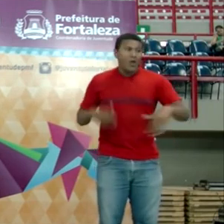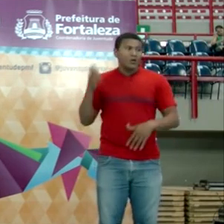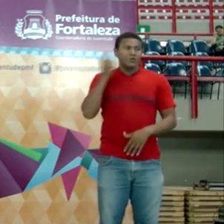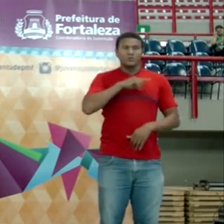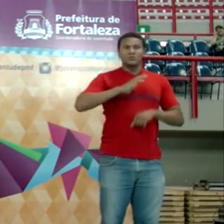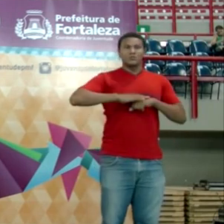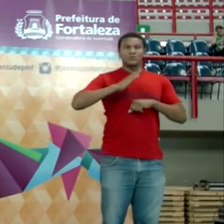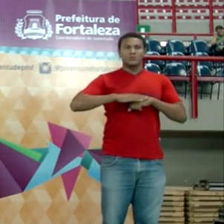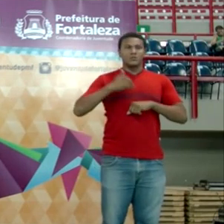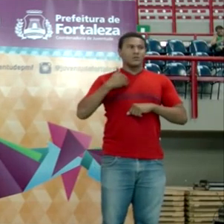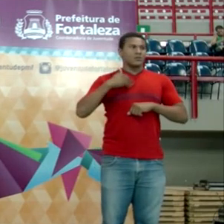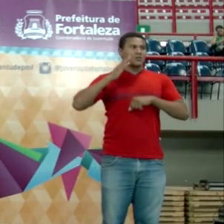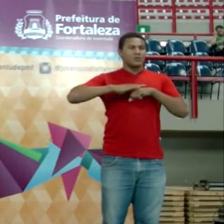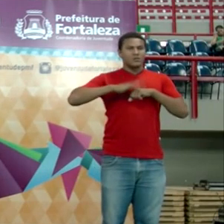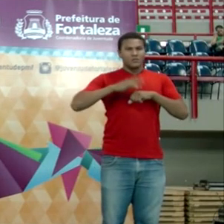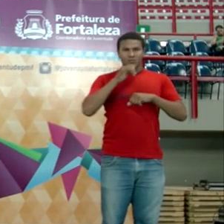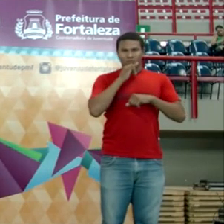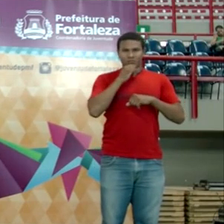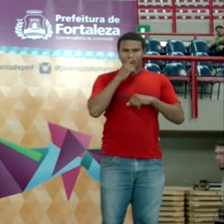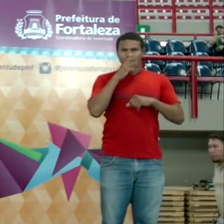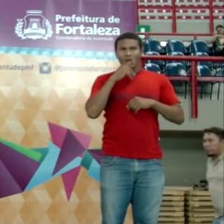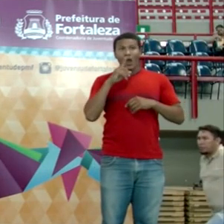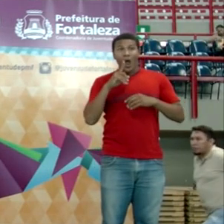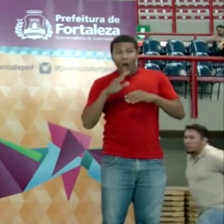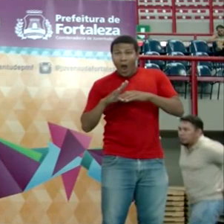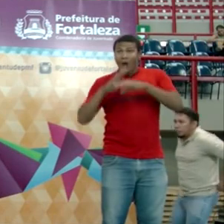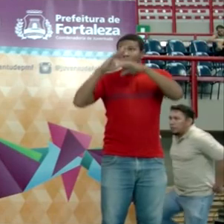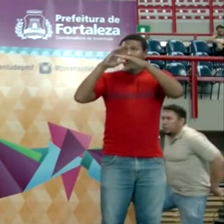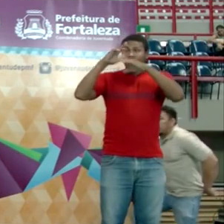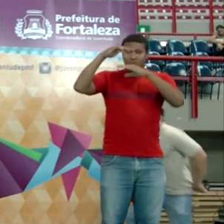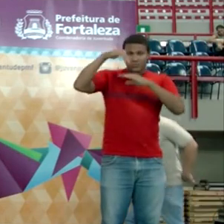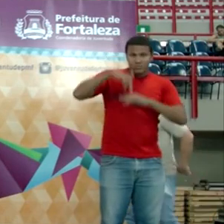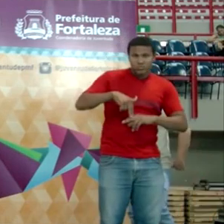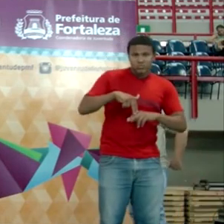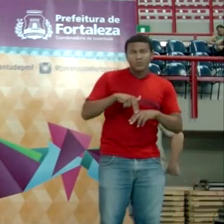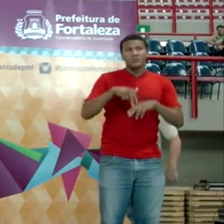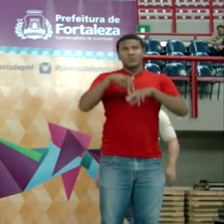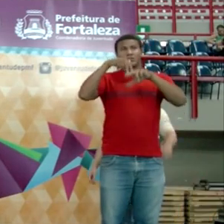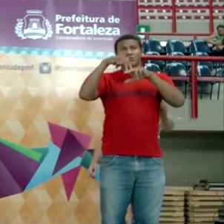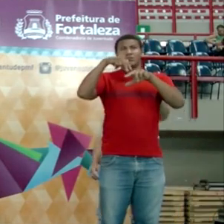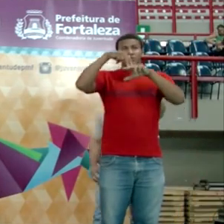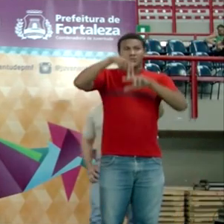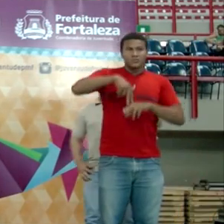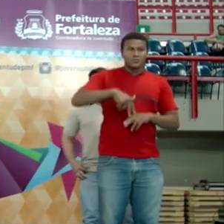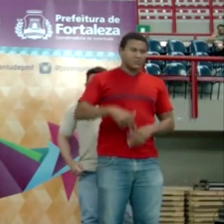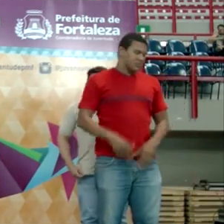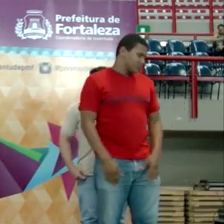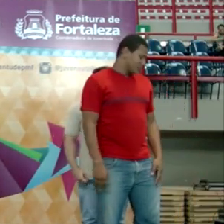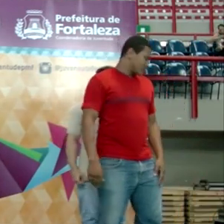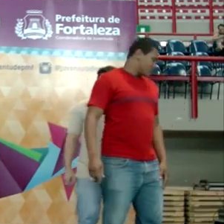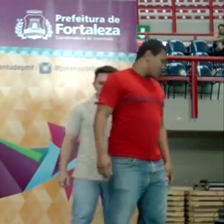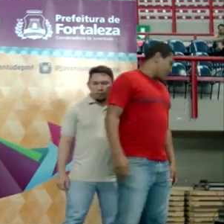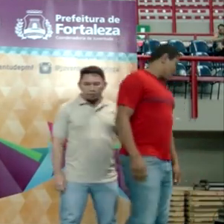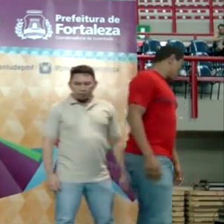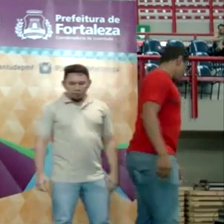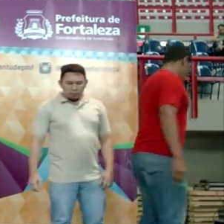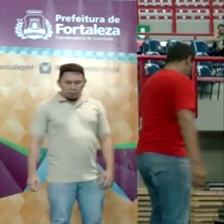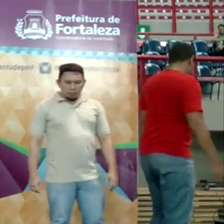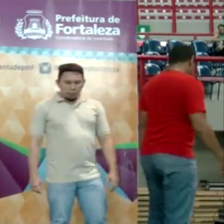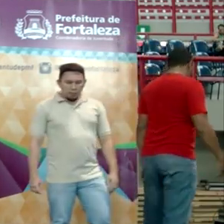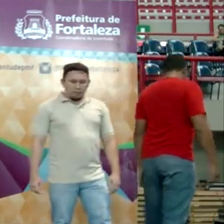a posição mais alta ou mais baixa de energia. E vai variando a energia e aumentando a sua